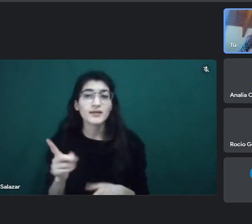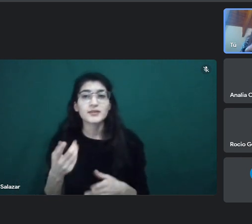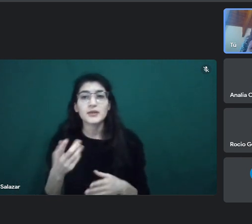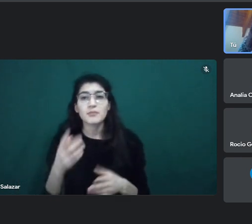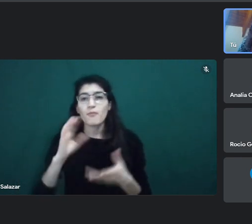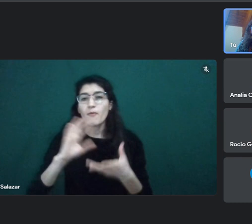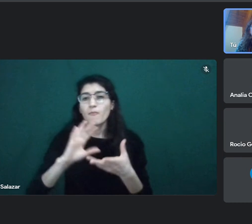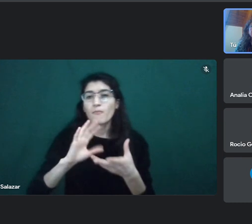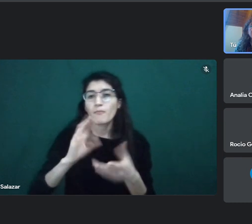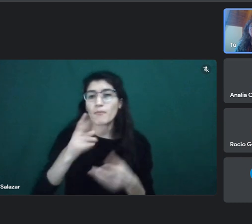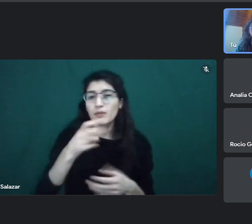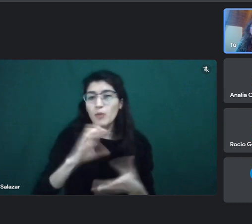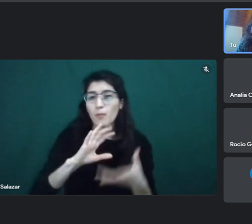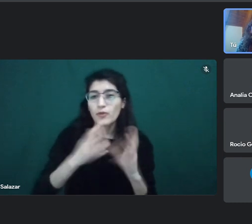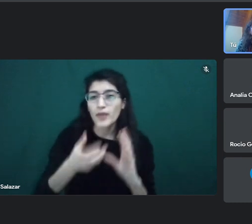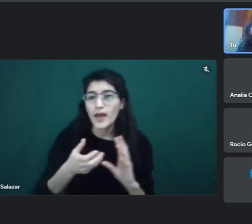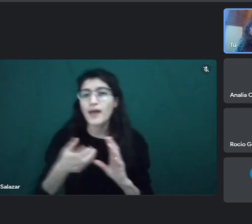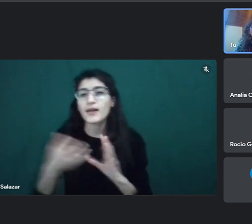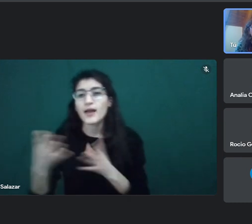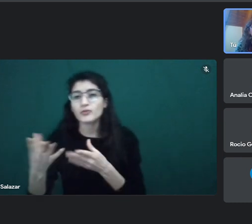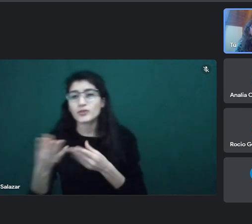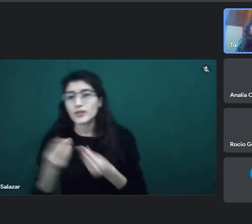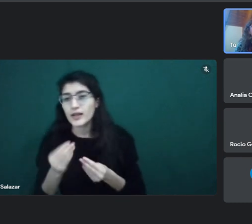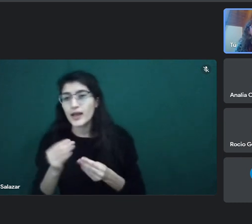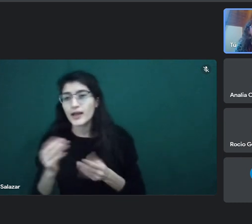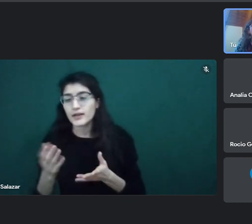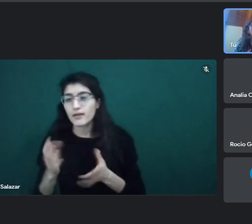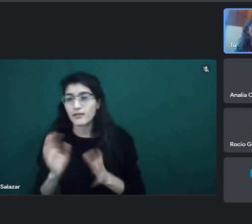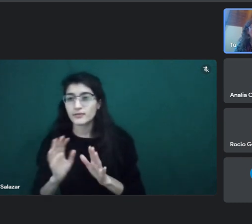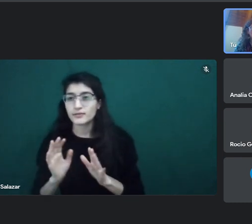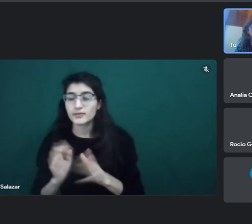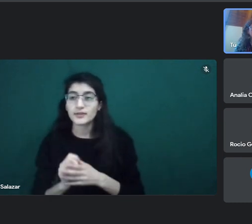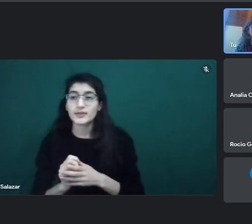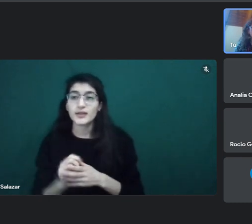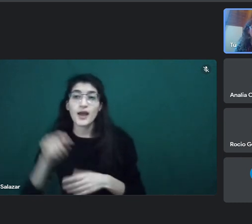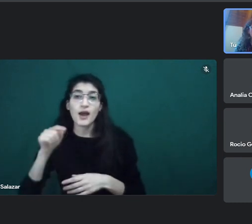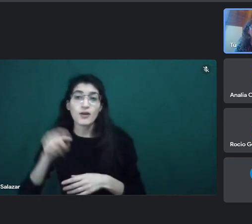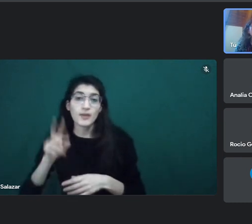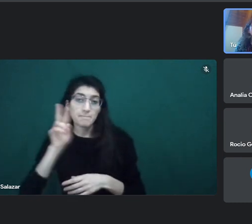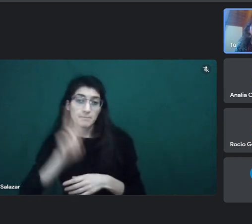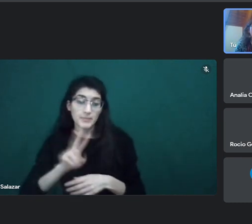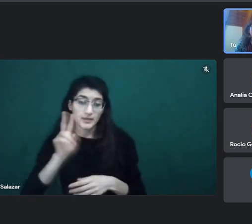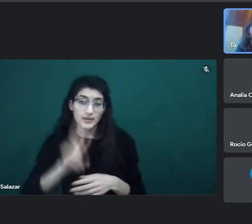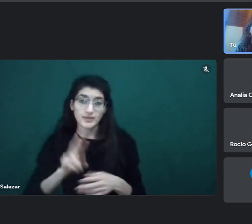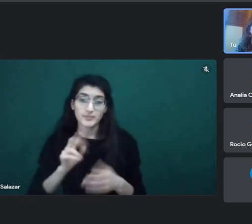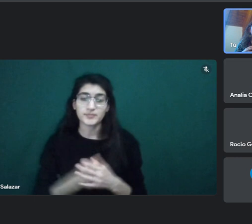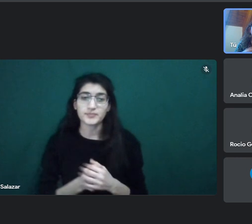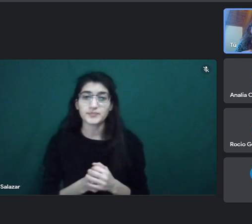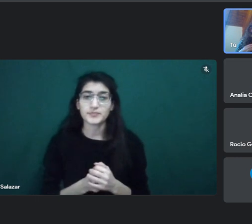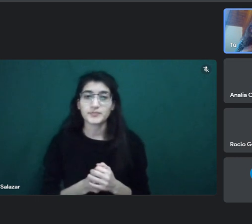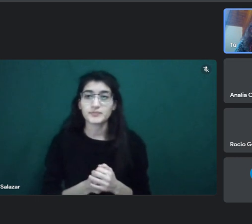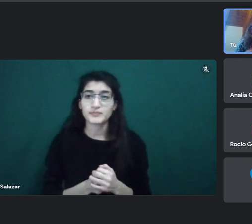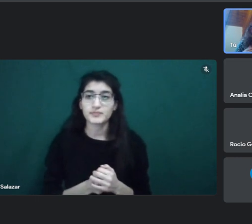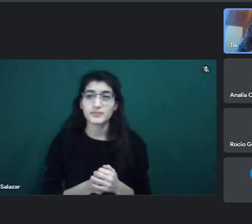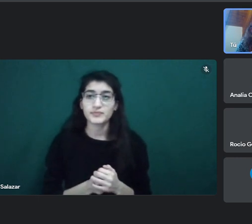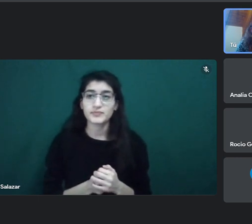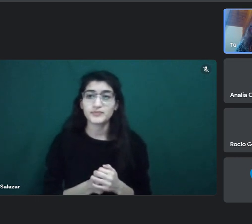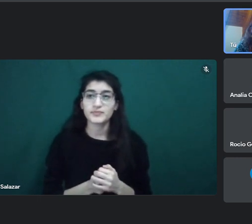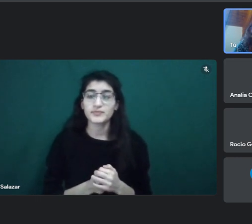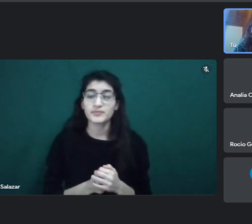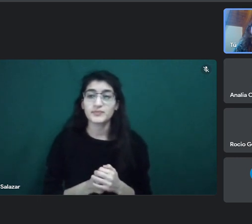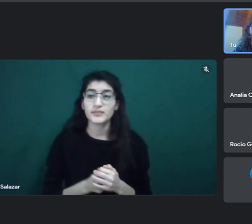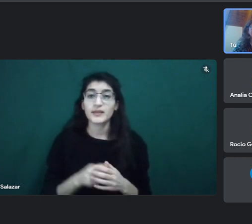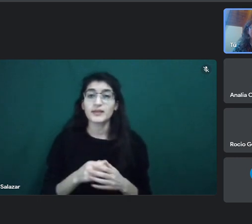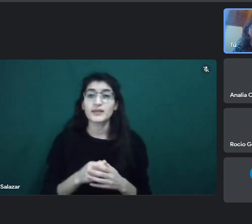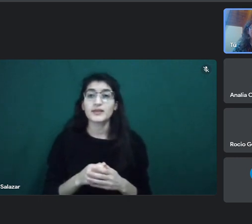eso nada más nos vamos a ir focalizando hoy, ¿sí? Y después vamos a ir viendo esto más